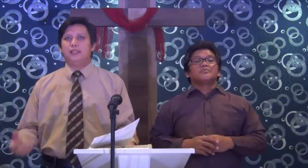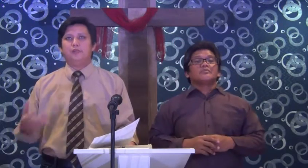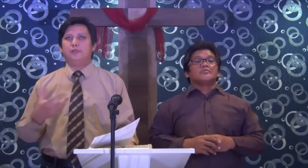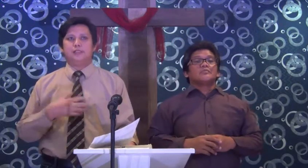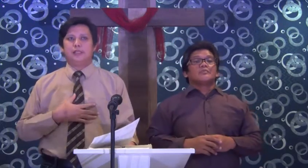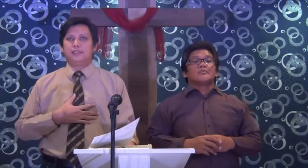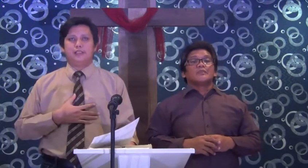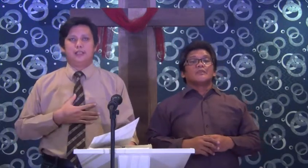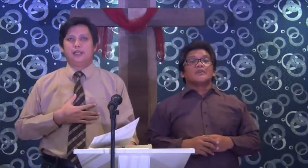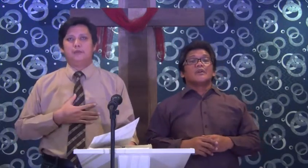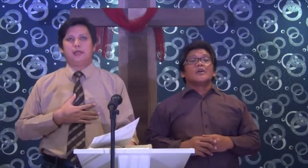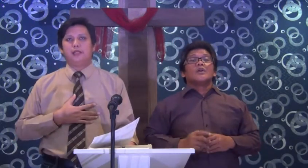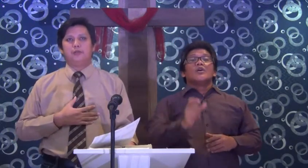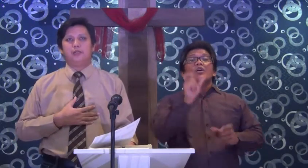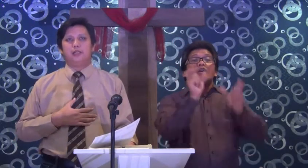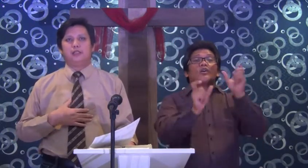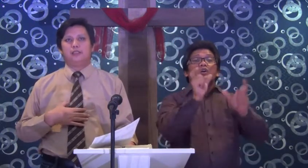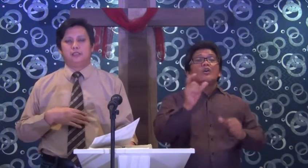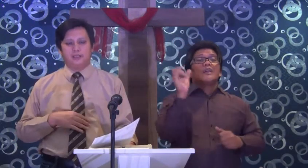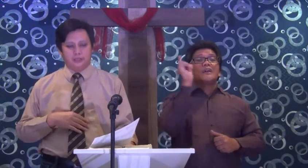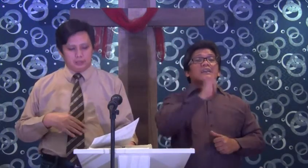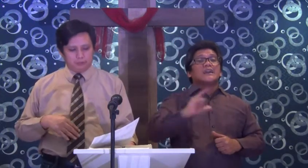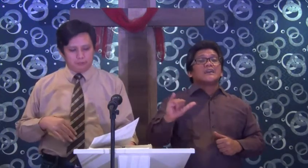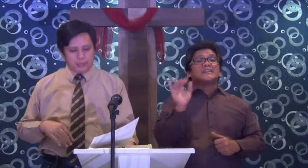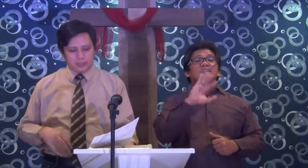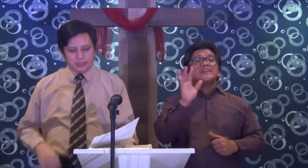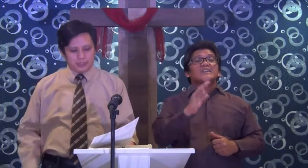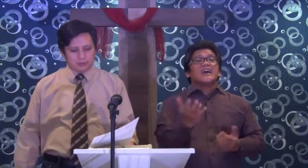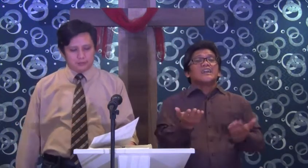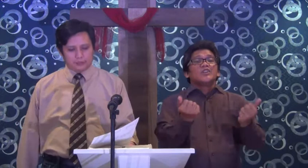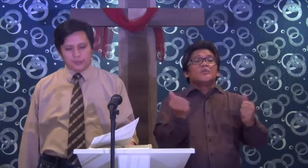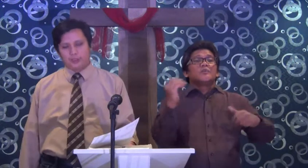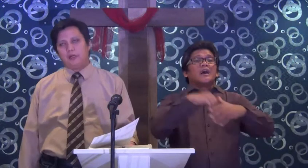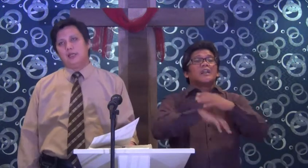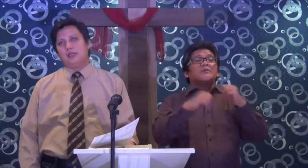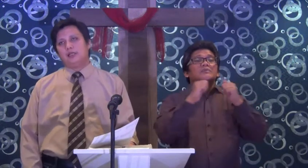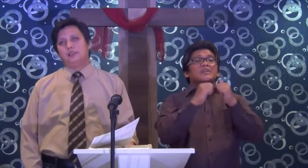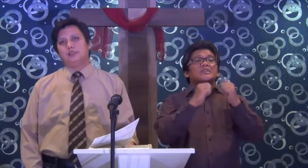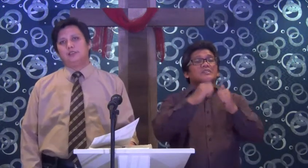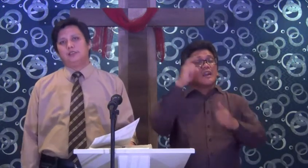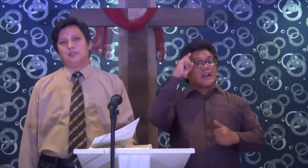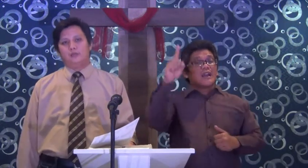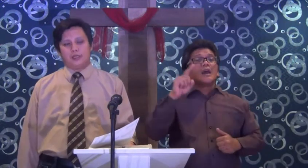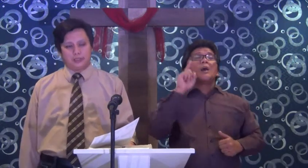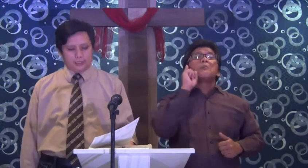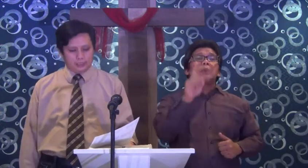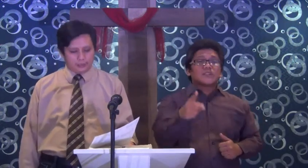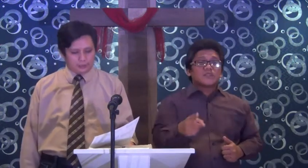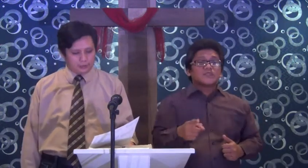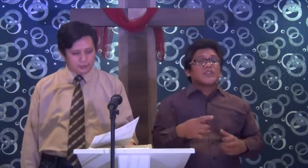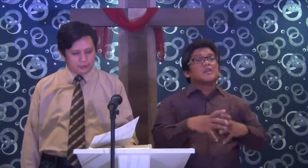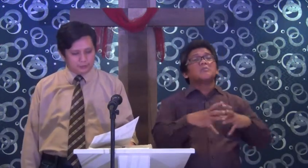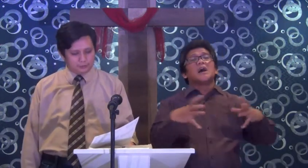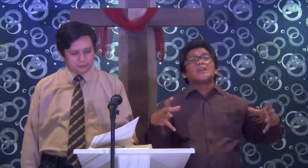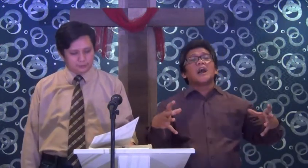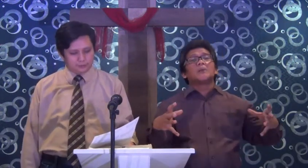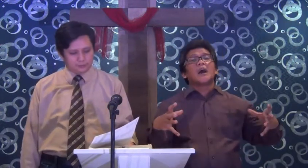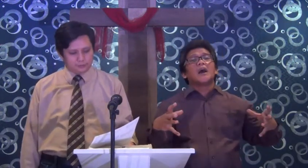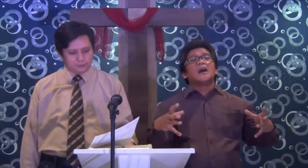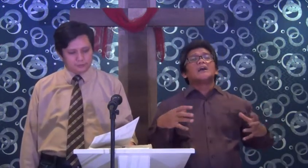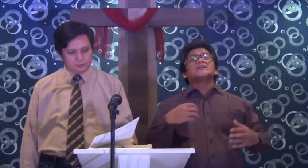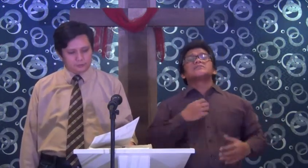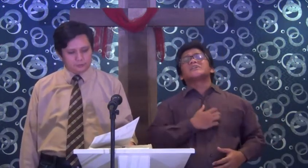Orang yang tidak hidup berdasarkan janji Allah, maka dia penuh dengan banyak kekecewaan, kekhawatiran, dan ketakutan.